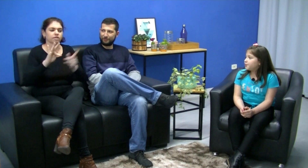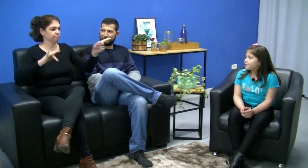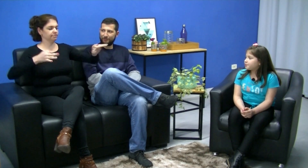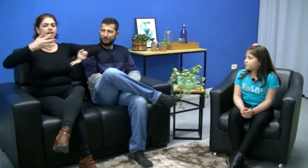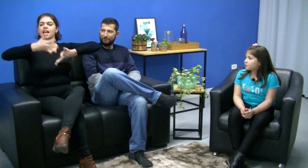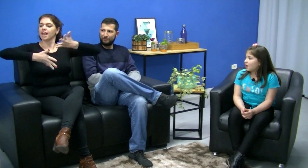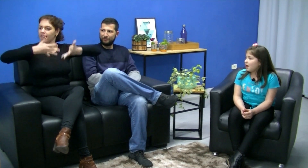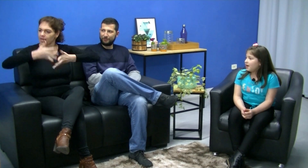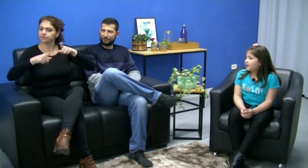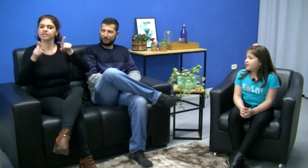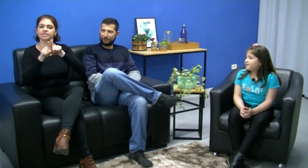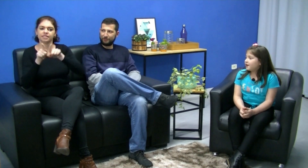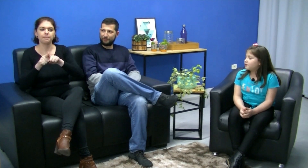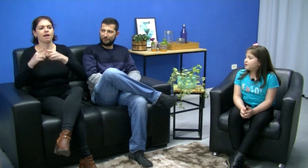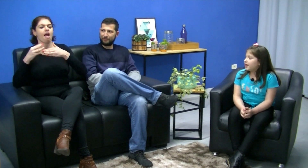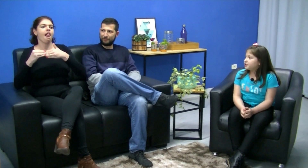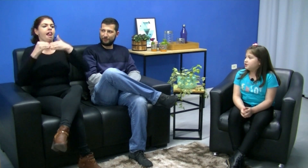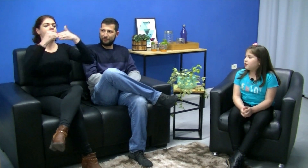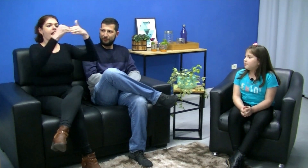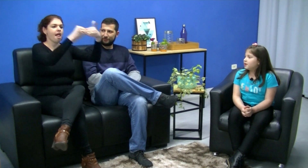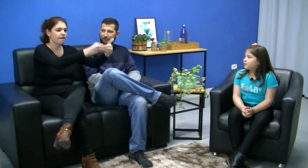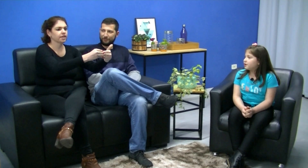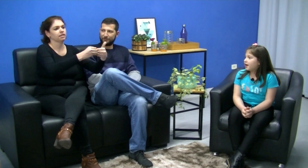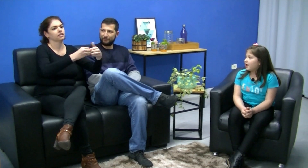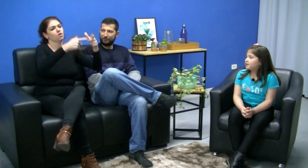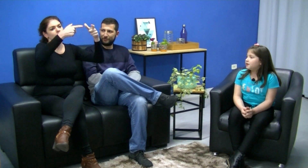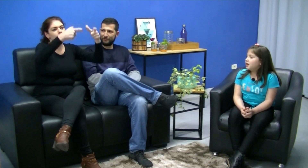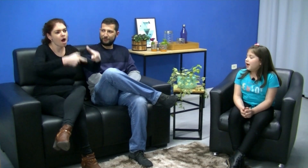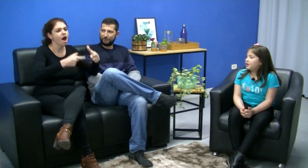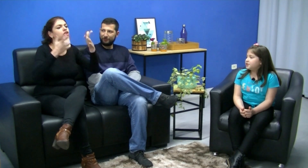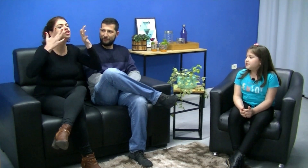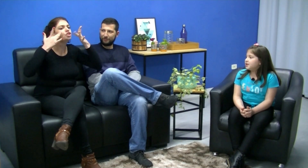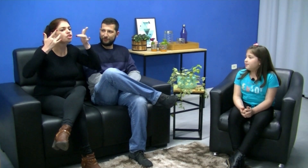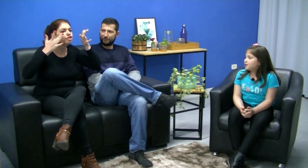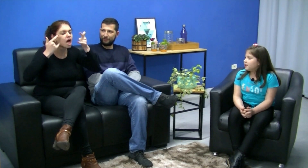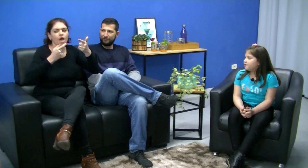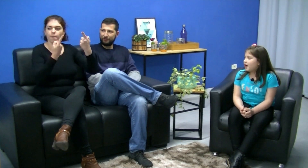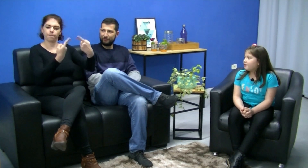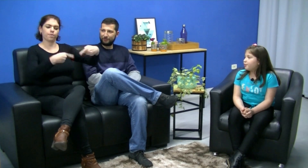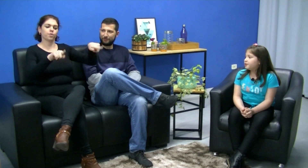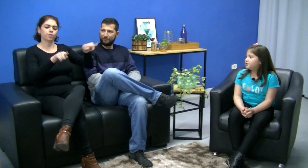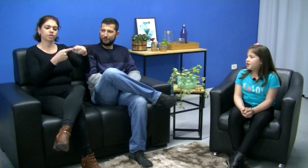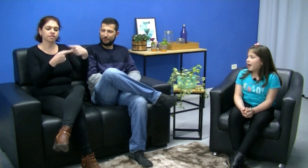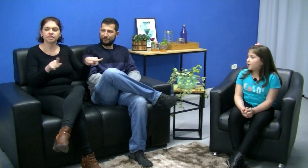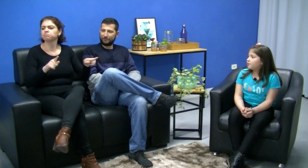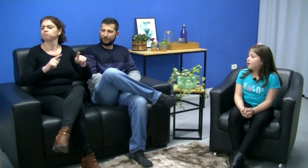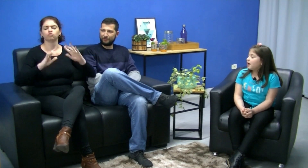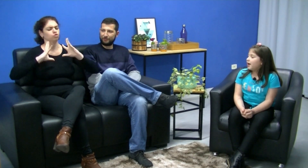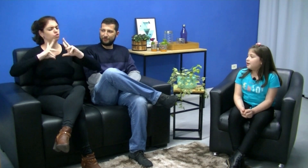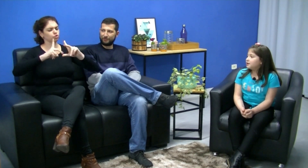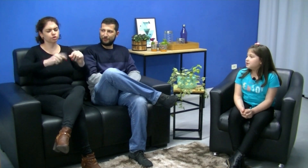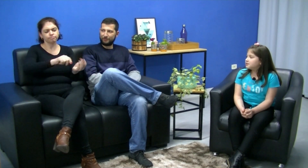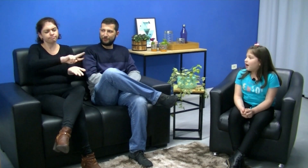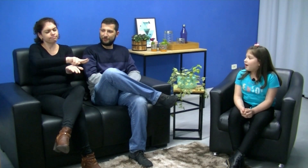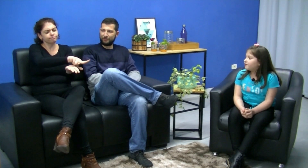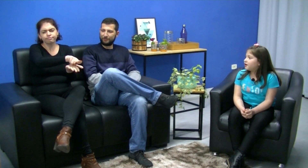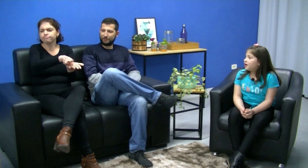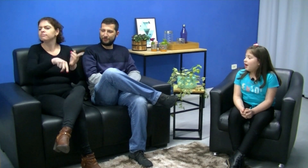quando na faculdade com a minha cunhada, a gente sempre levava pro teatro, ela cantava,